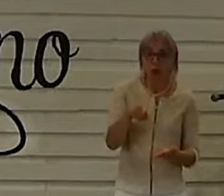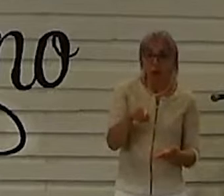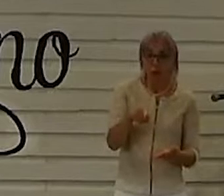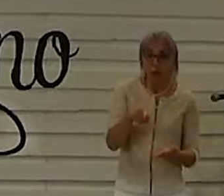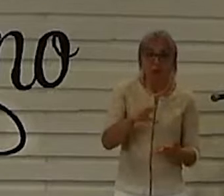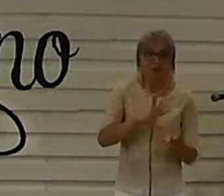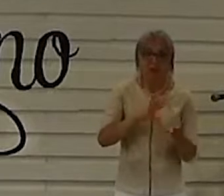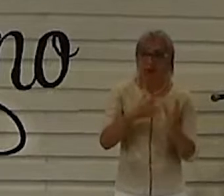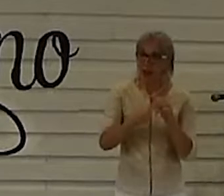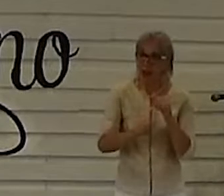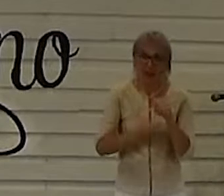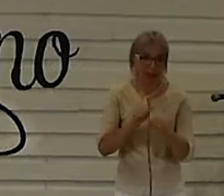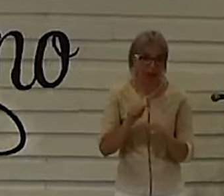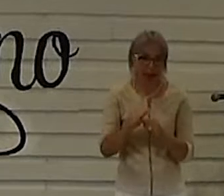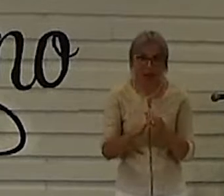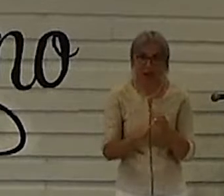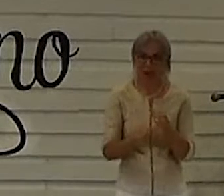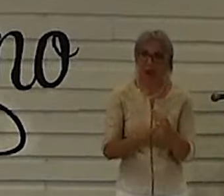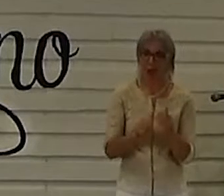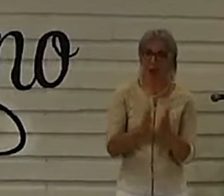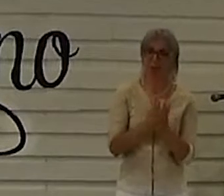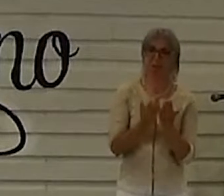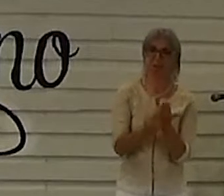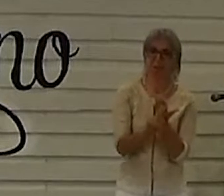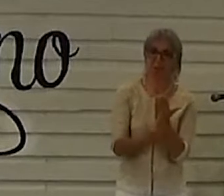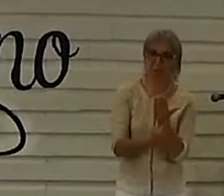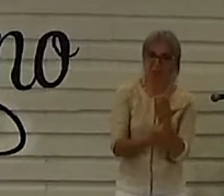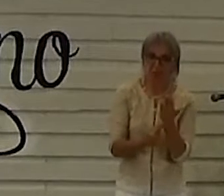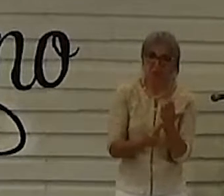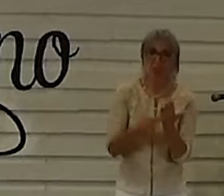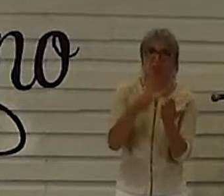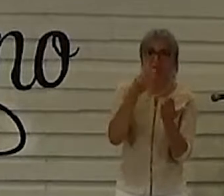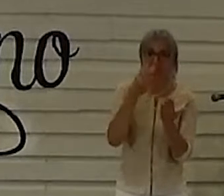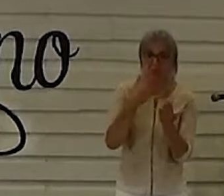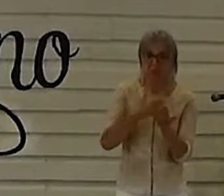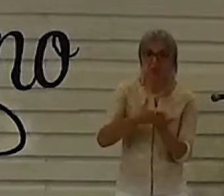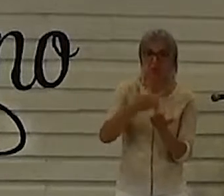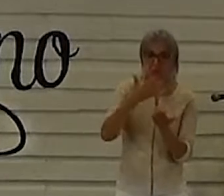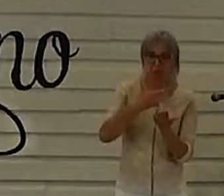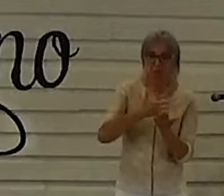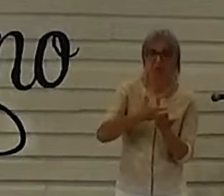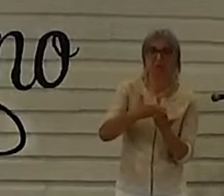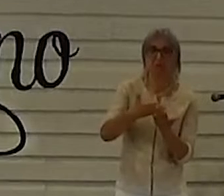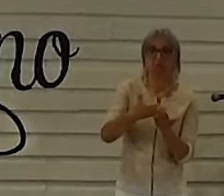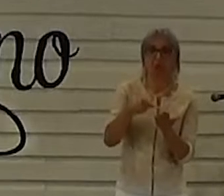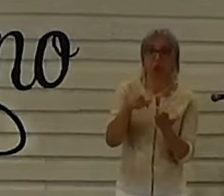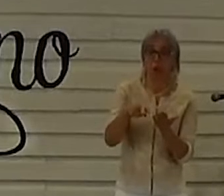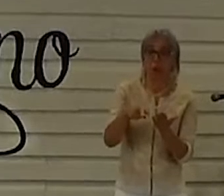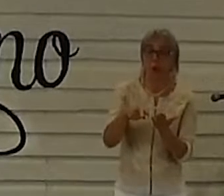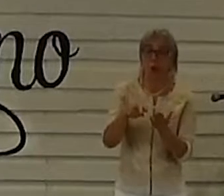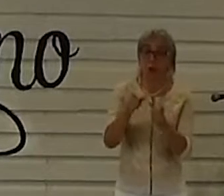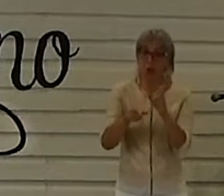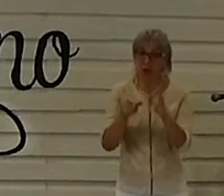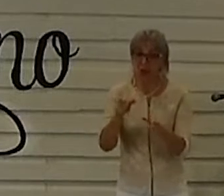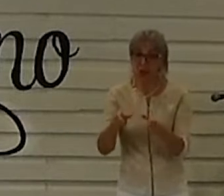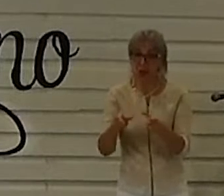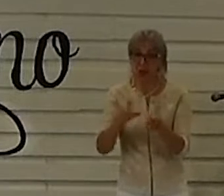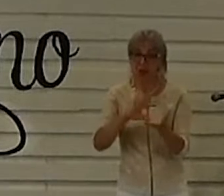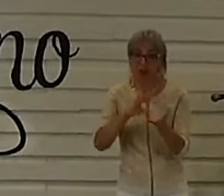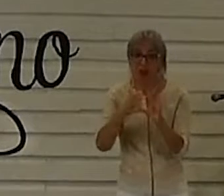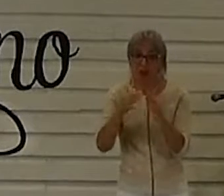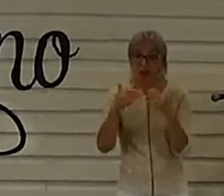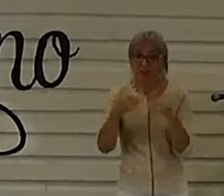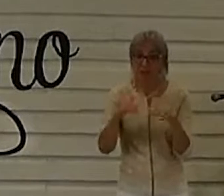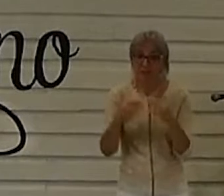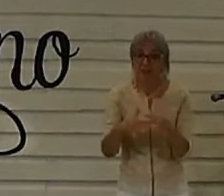i fratelli, la Chiesa, le preghiere. È vero o non è vero? Ma questo chi lo fa? Lo